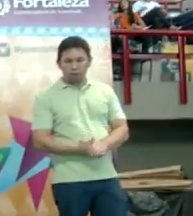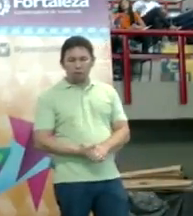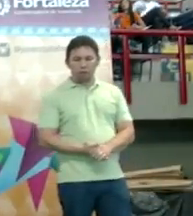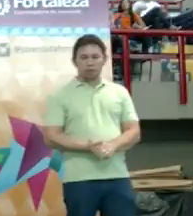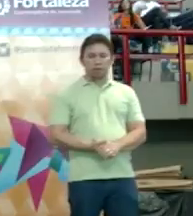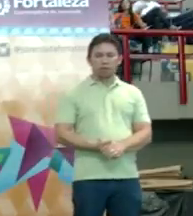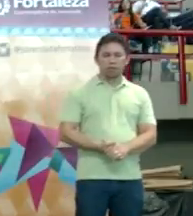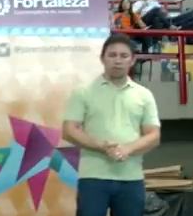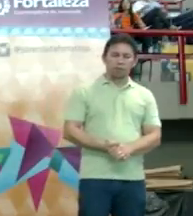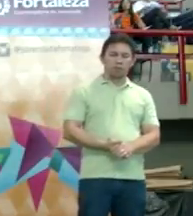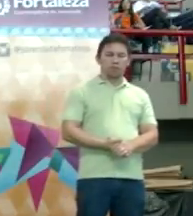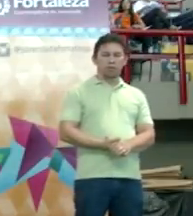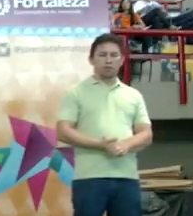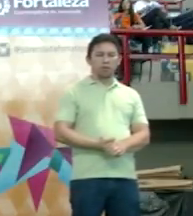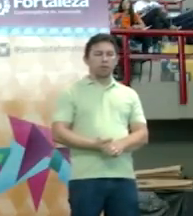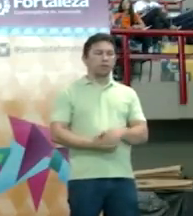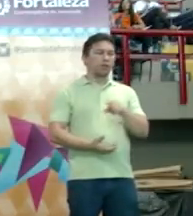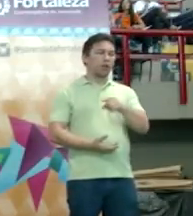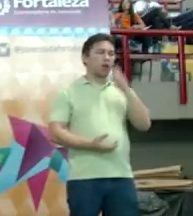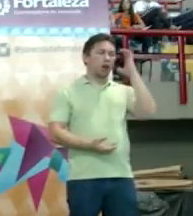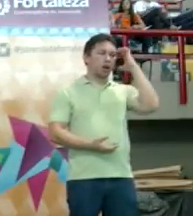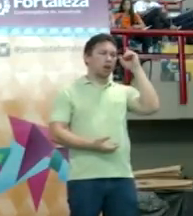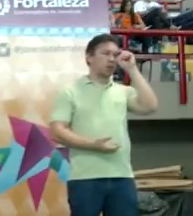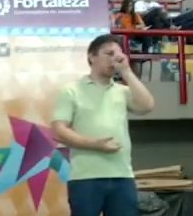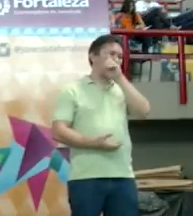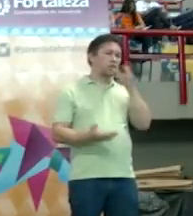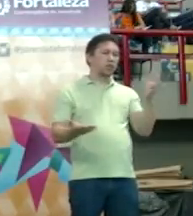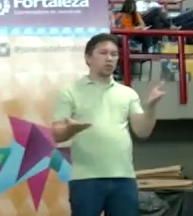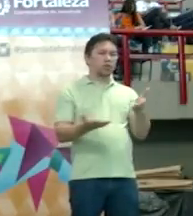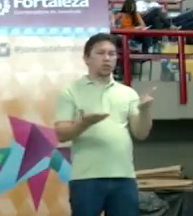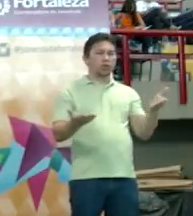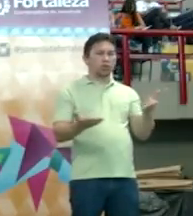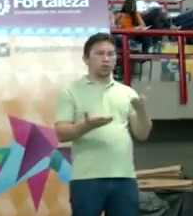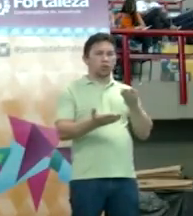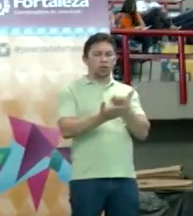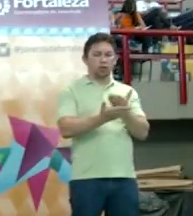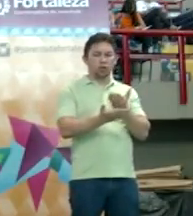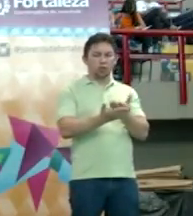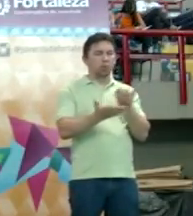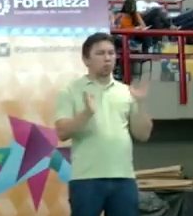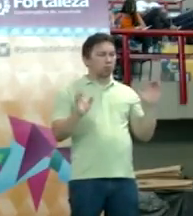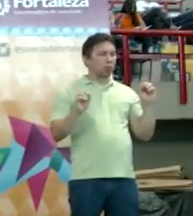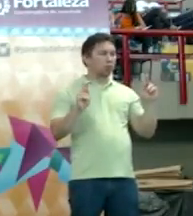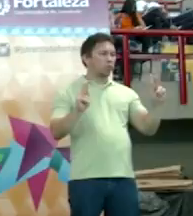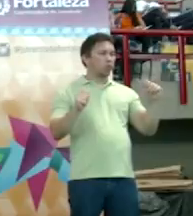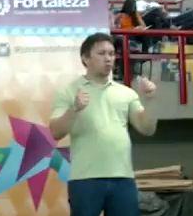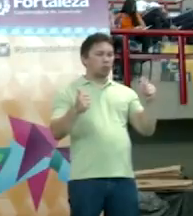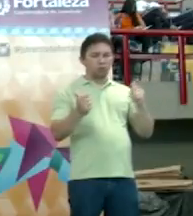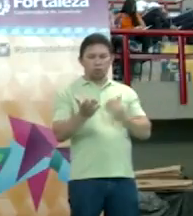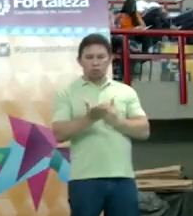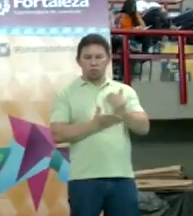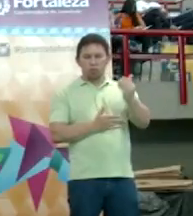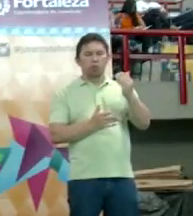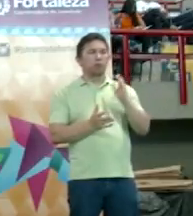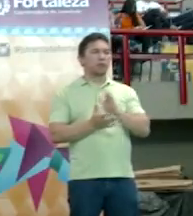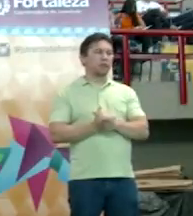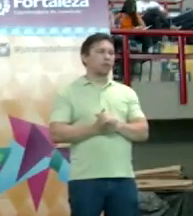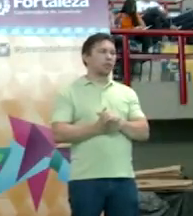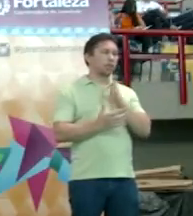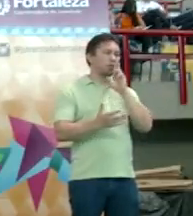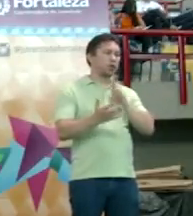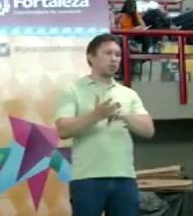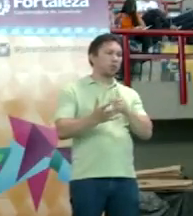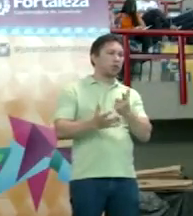Eu acho que essa era a mais técnica, a mais difícil da aula de hoje. Passada esta questão, a gente já tem mais tranquilidade para fazer